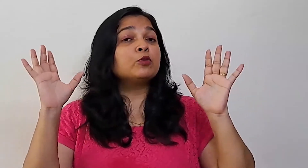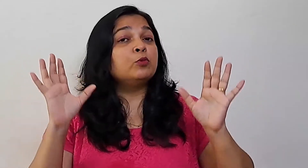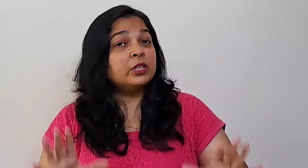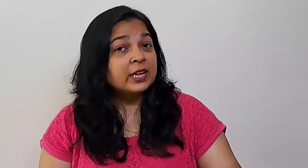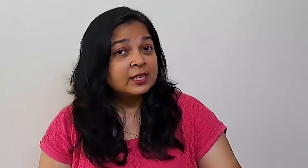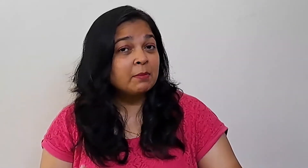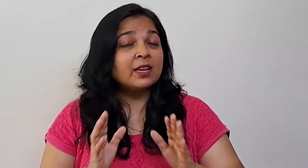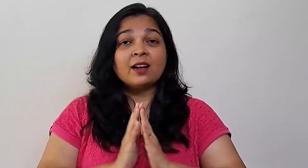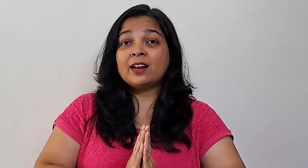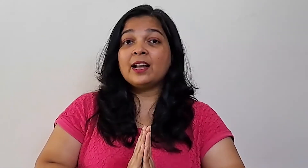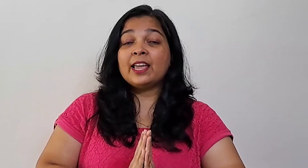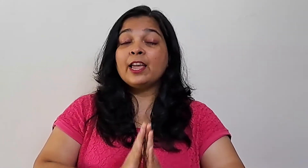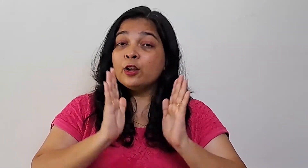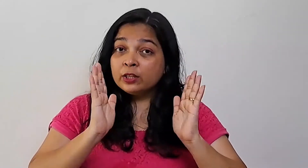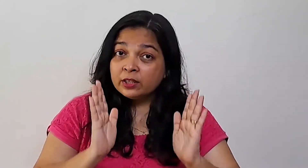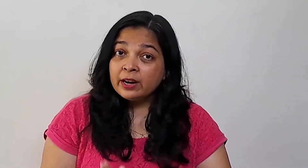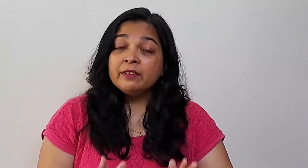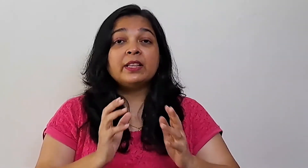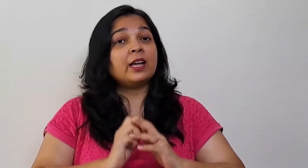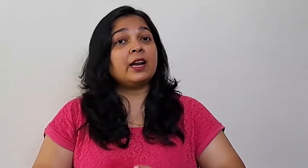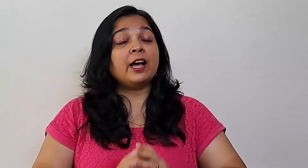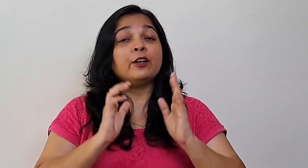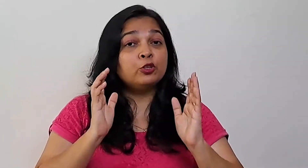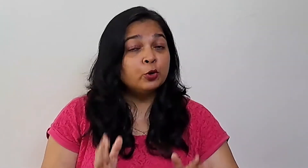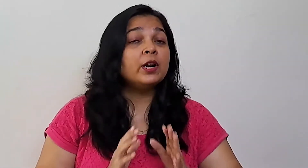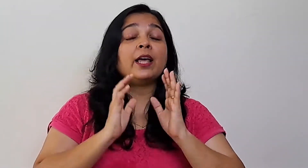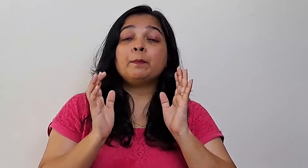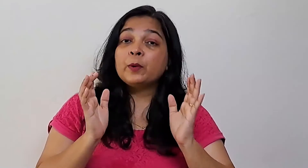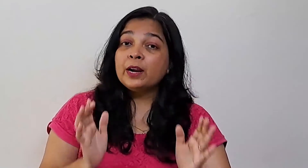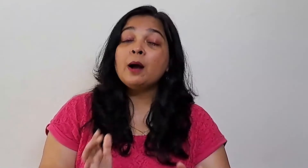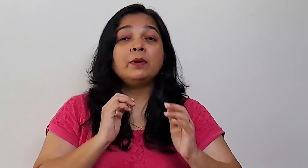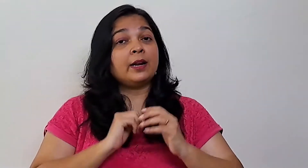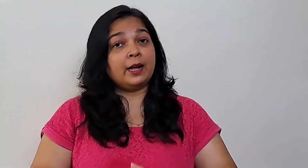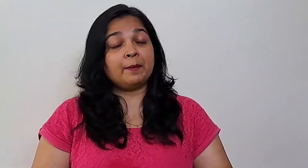ਉਸ ਮੂਰਤੀ ਦੇ ਅੱਗੇ ਆ ਕੇ ਕੀ ਕਰਨਾ, ਦੰਡਵਤ ਕਰਨਾ, ਝੁਕਣਾ ਵਾ।